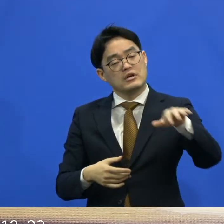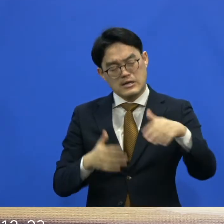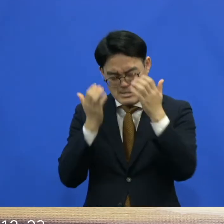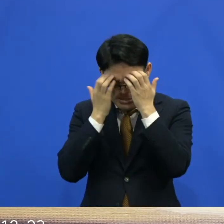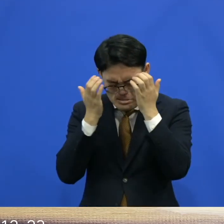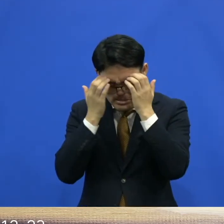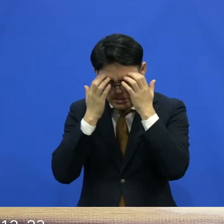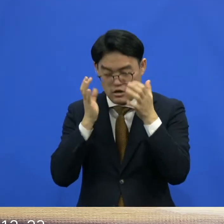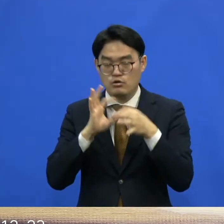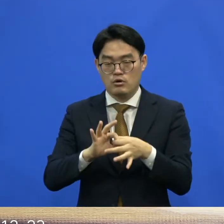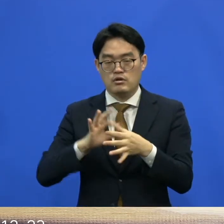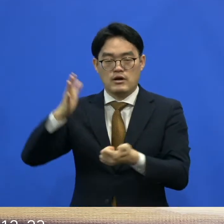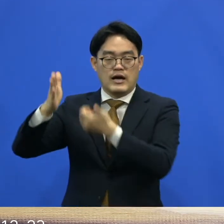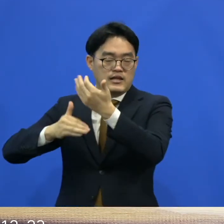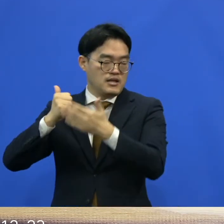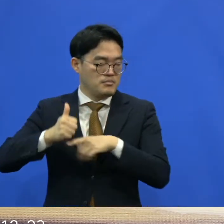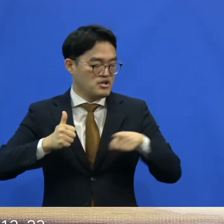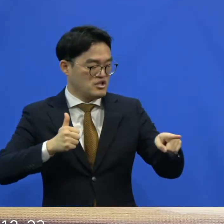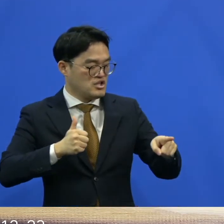하신다.